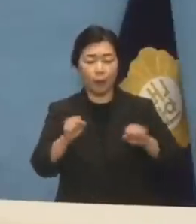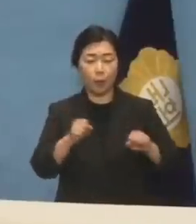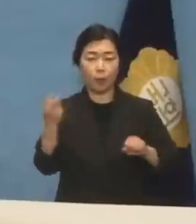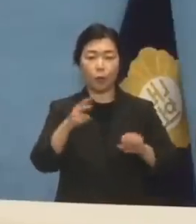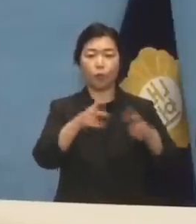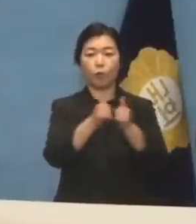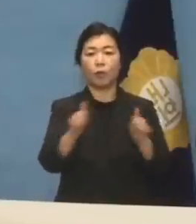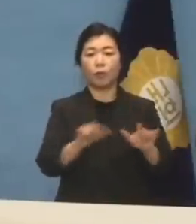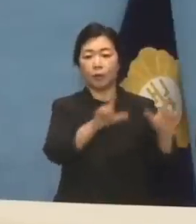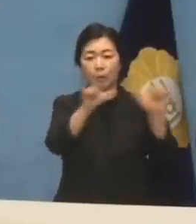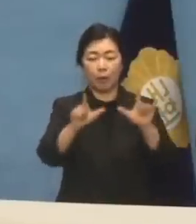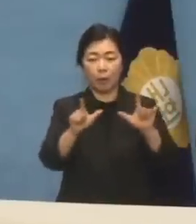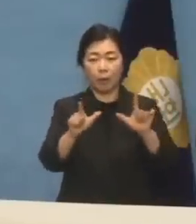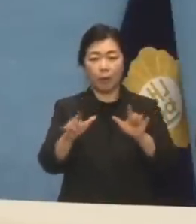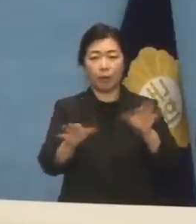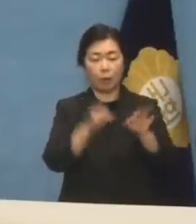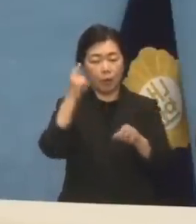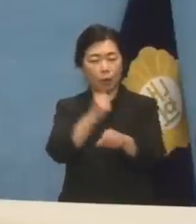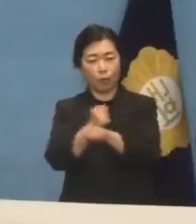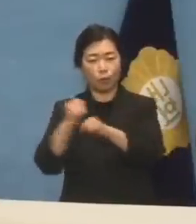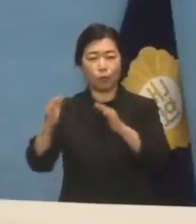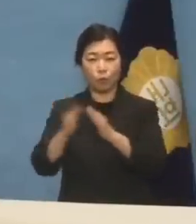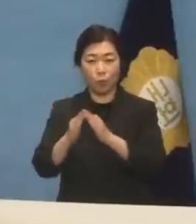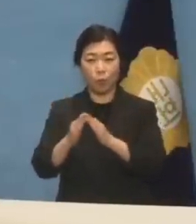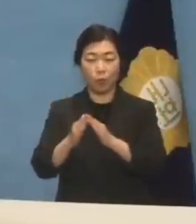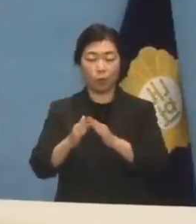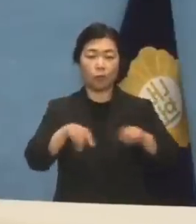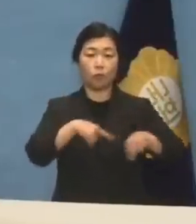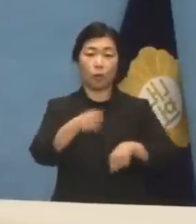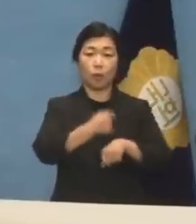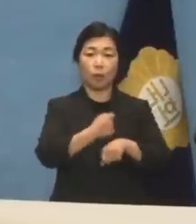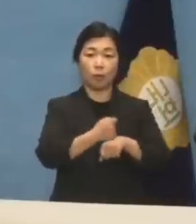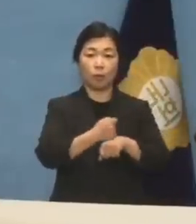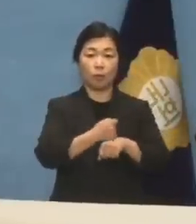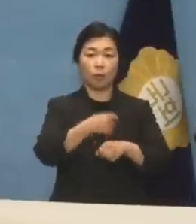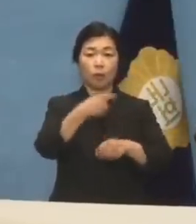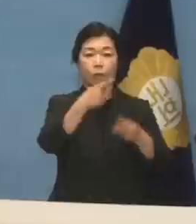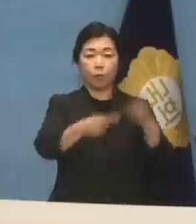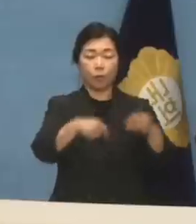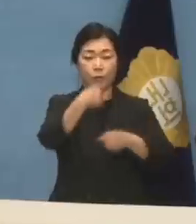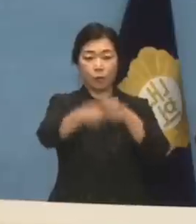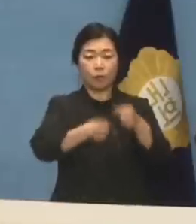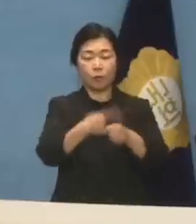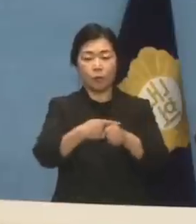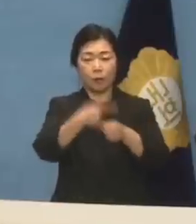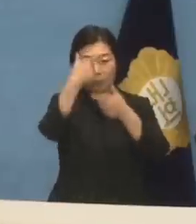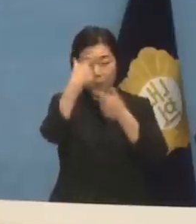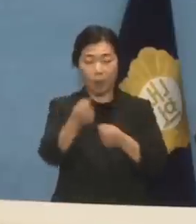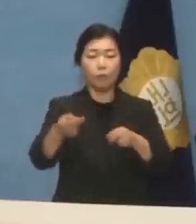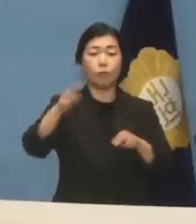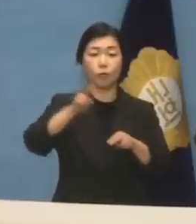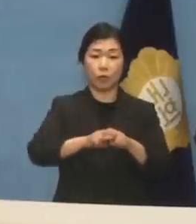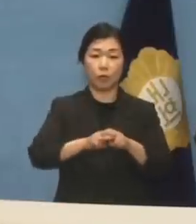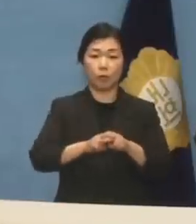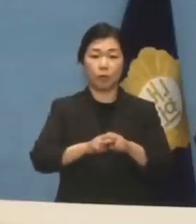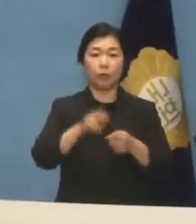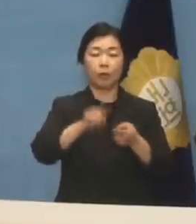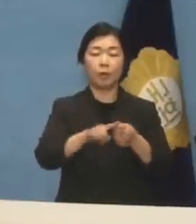촛불행동과 민생경제연구소에서 진행하는 윤석열 취임 1년 기자회견을 시작하도록 하겠습니다.